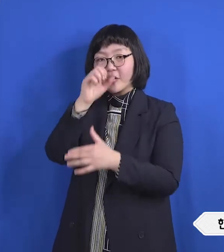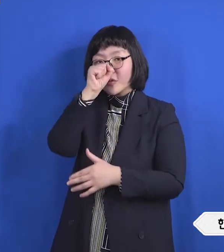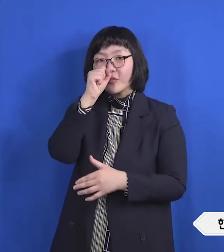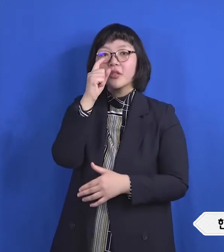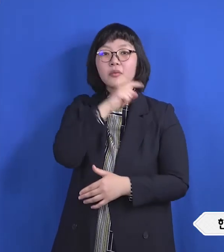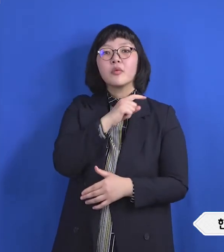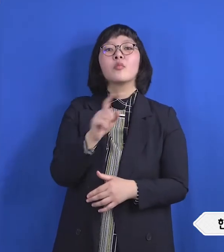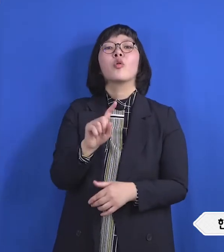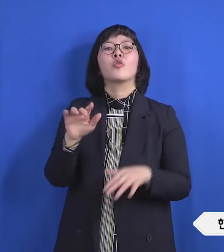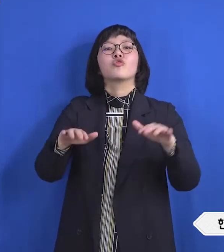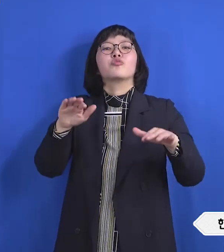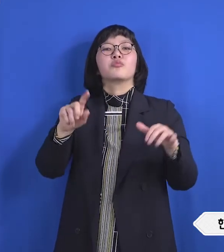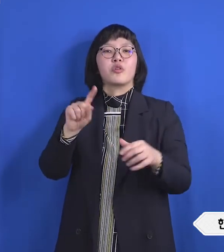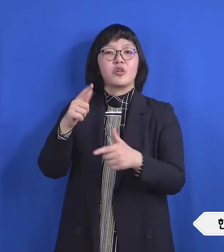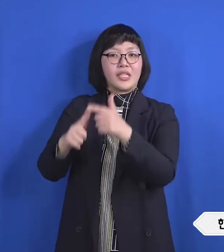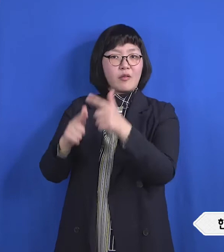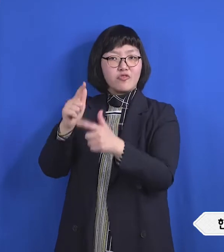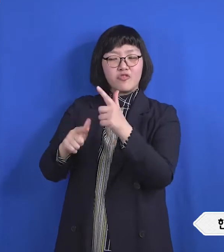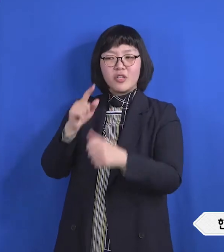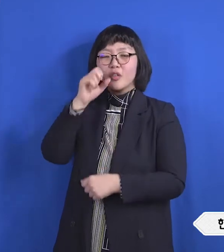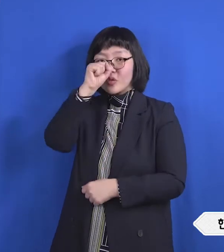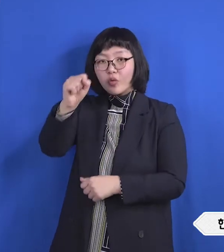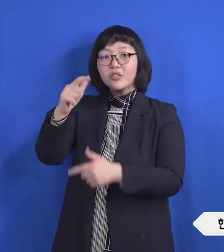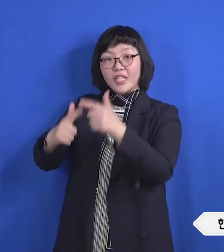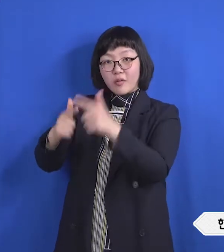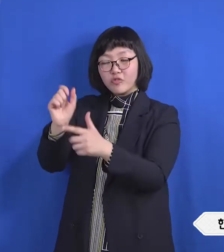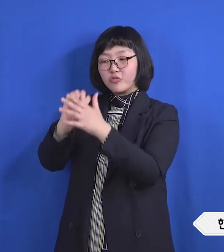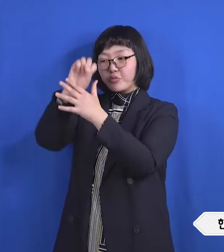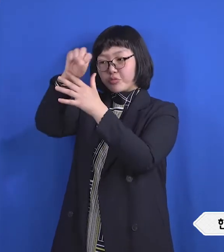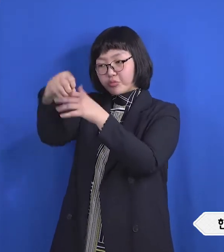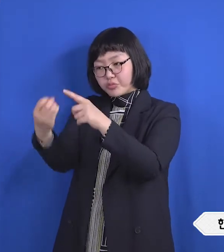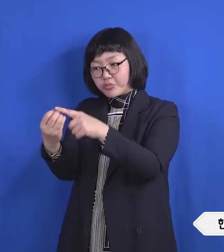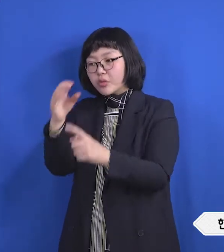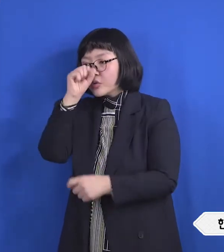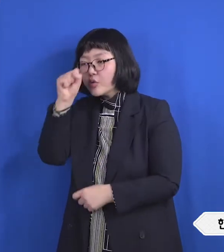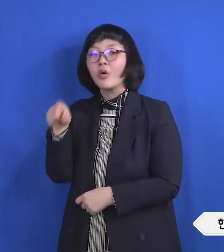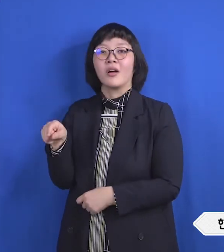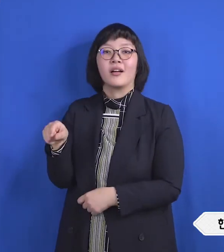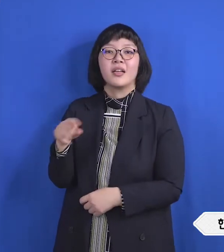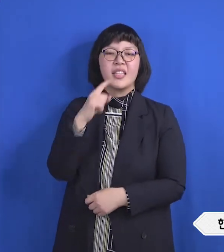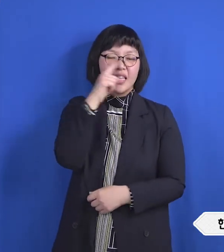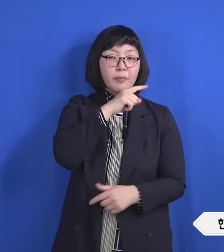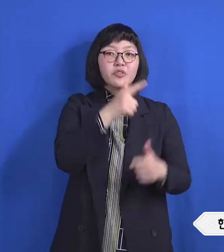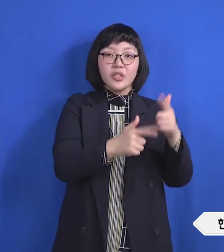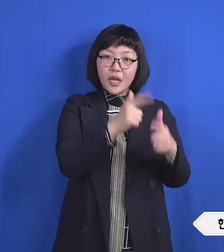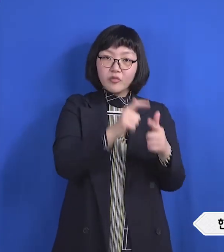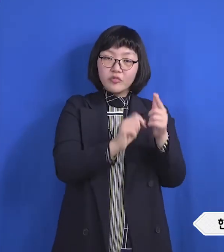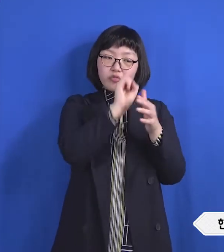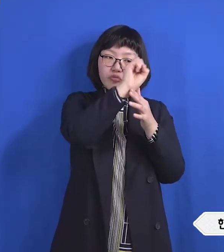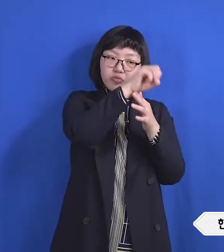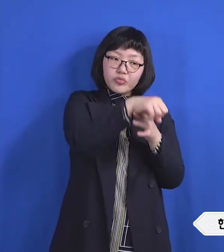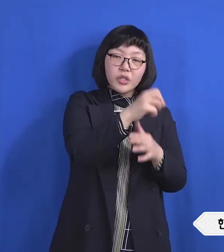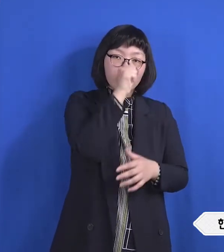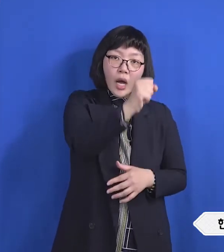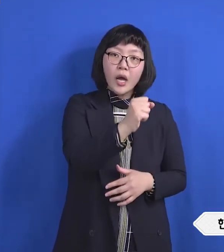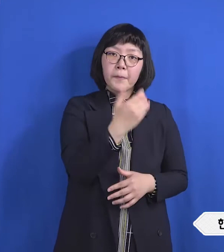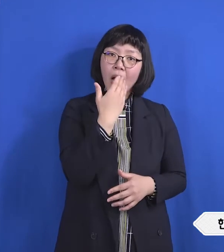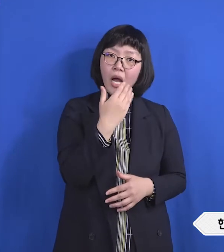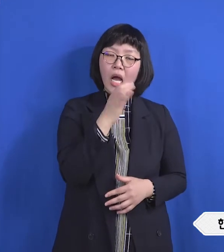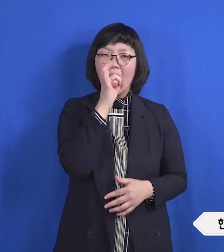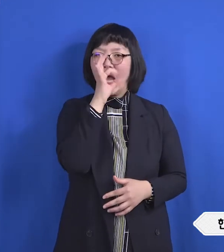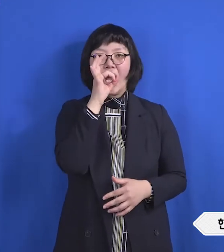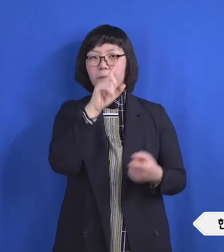맺는다고 했습니다. 좋은 나무가 나쁜 열매를 맺고 나쁜 나무가 좋은 열매를 맺고 그런 법은 없습니다.